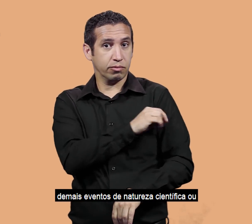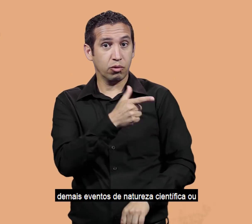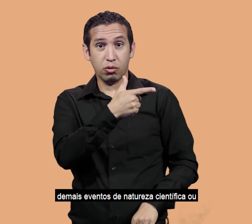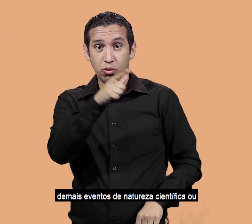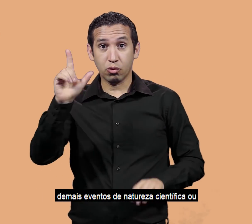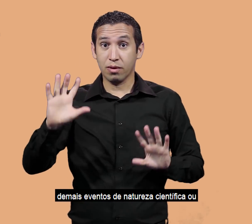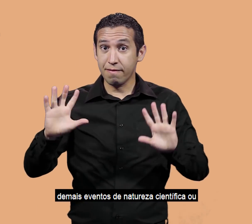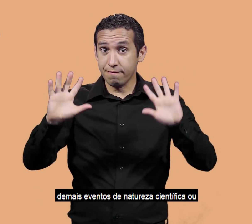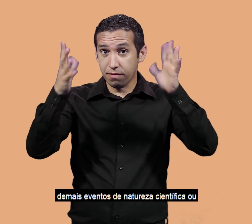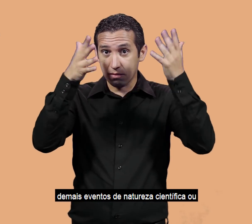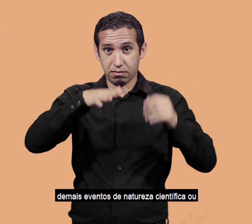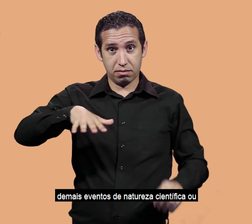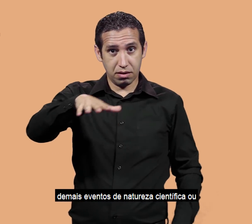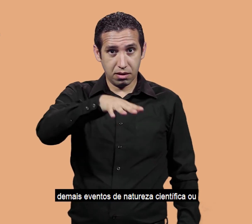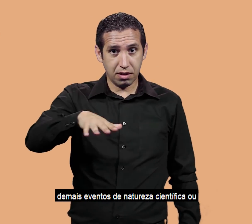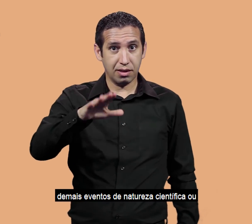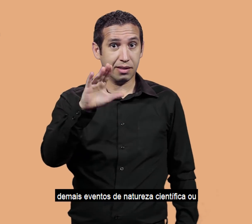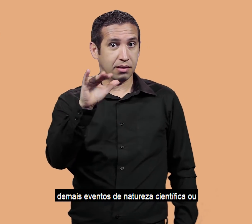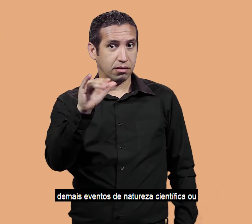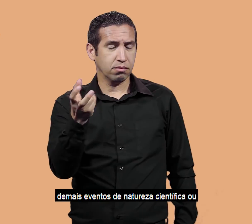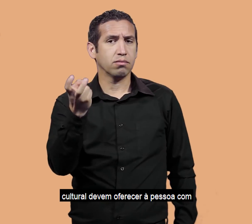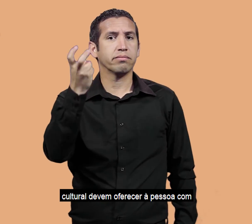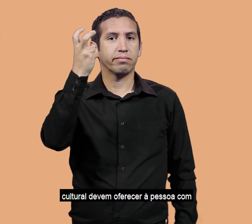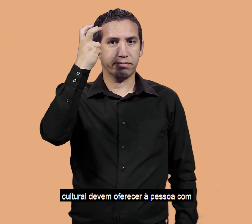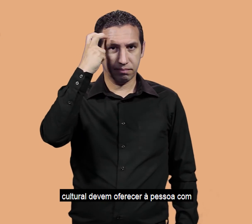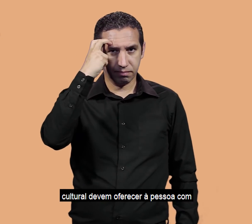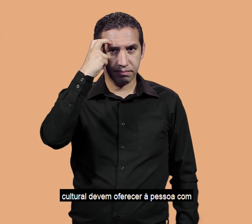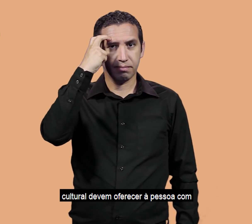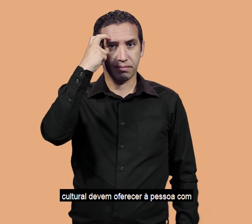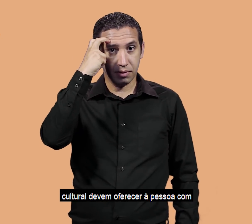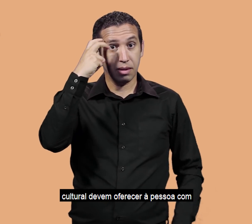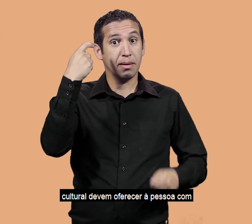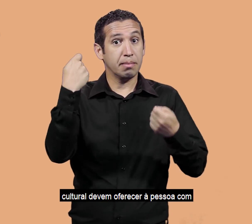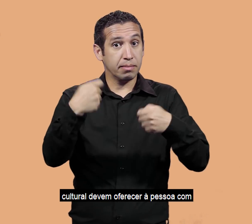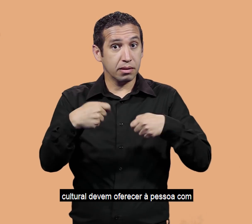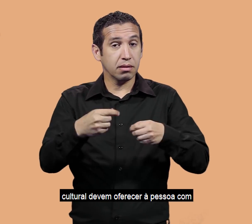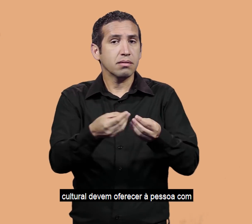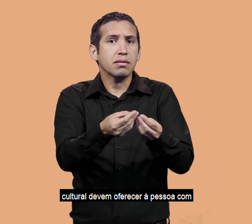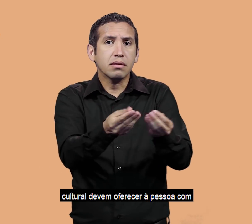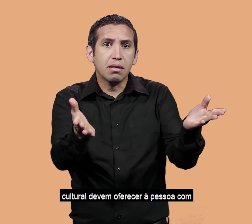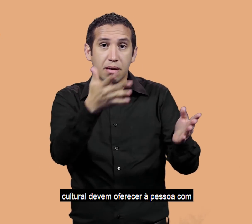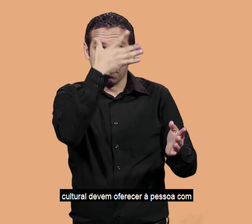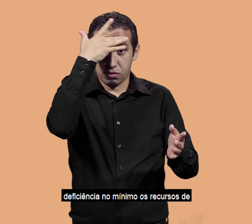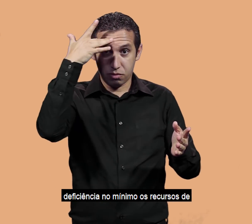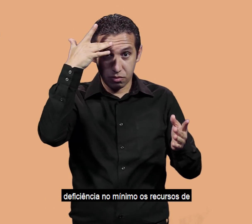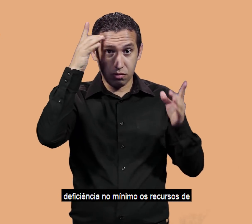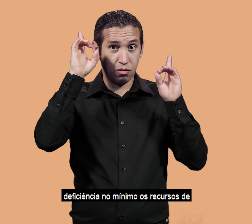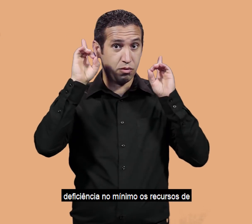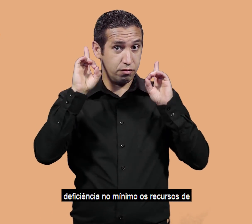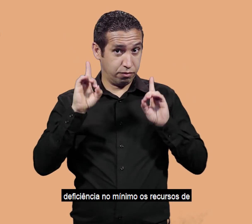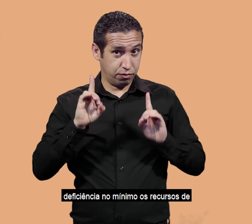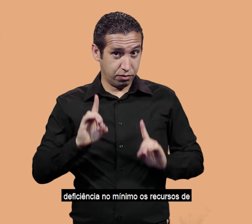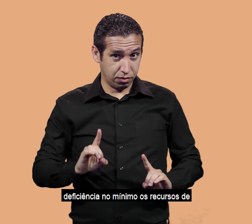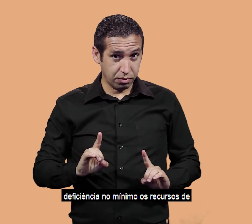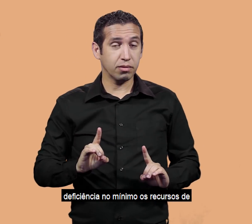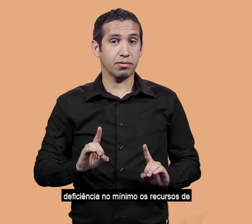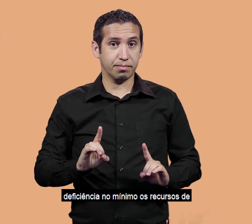eventos de natureza científica ou cultural devem oferecer à pessoa com deficiência no mínimo os